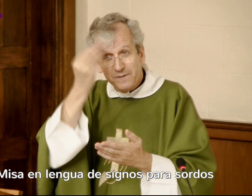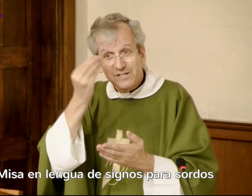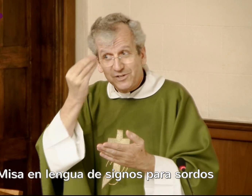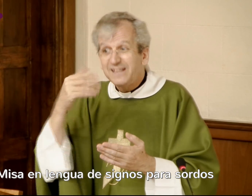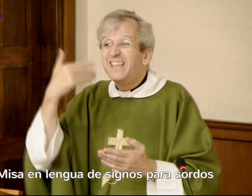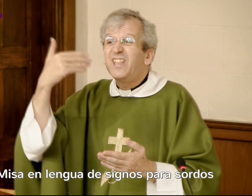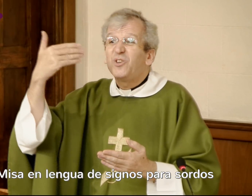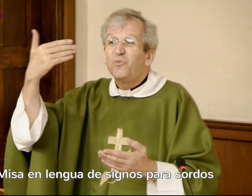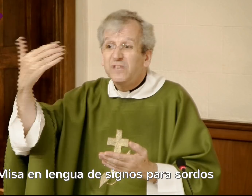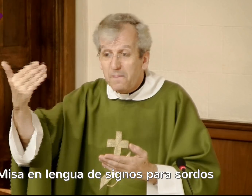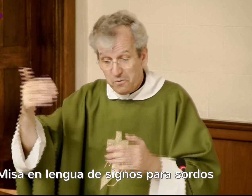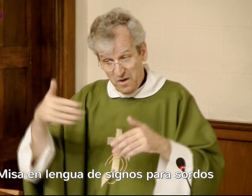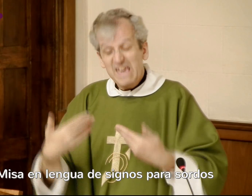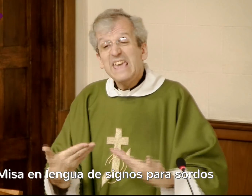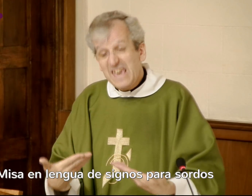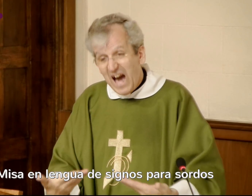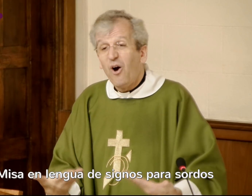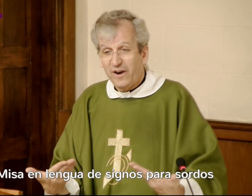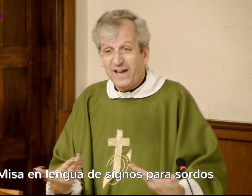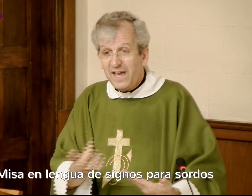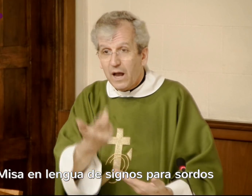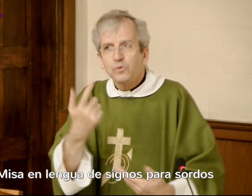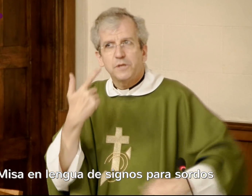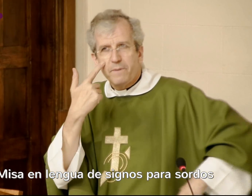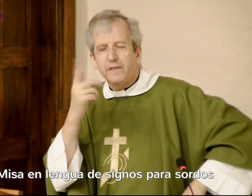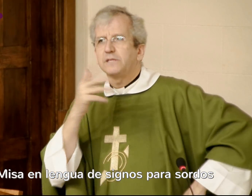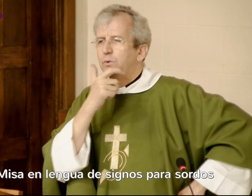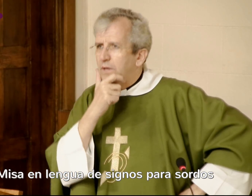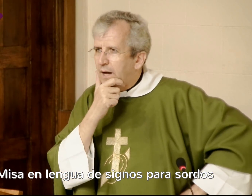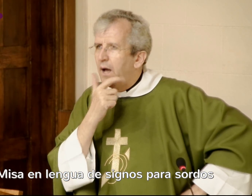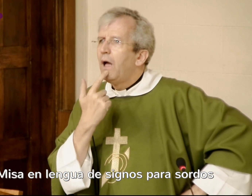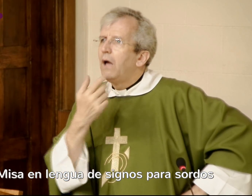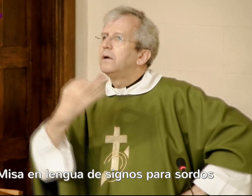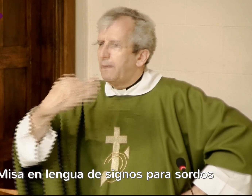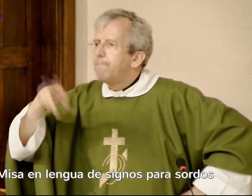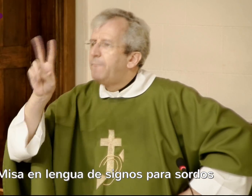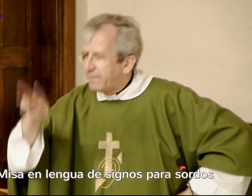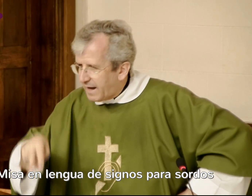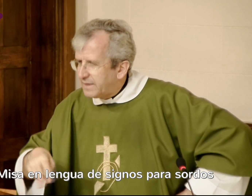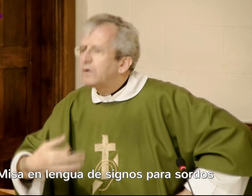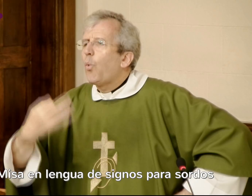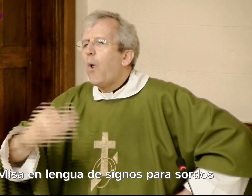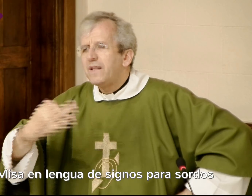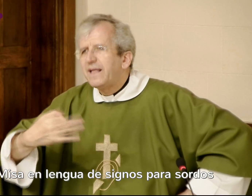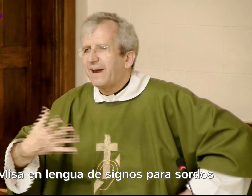pienso, dentro de un tiempo, y ya ahora, algunos empiezan a darse cuenta, verdad, cuánta